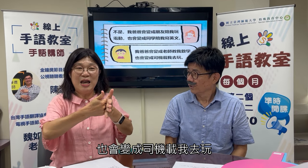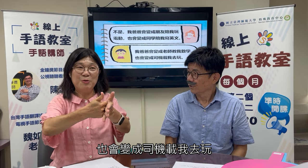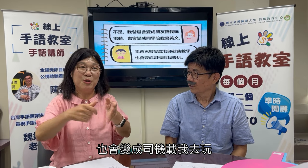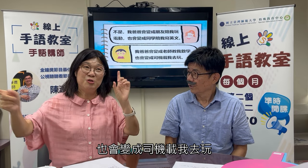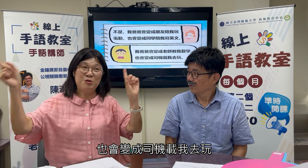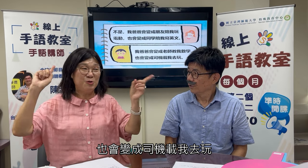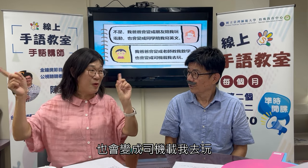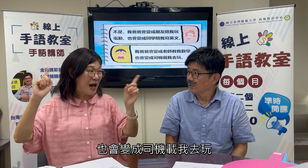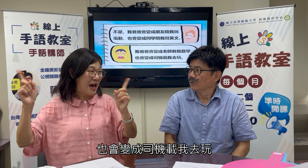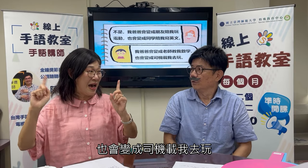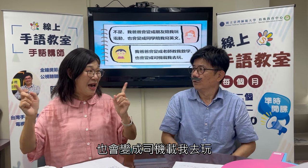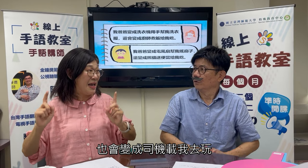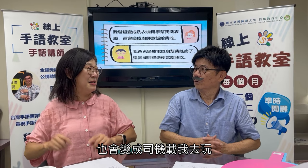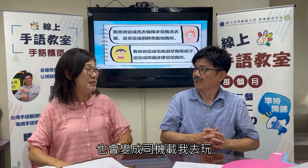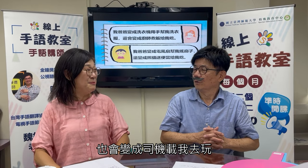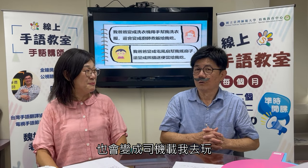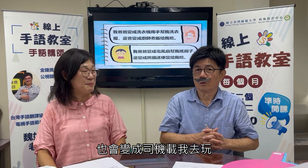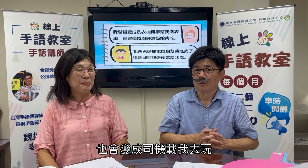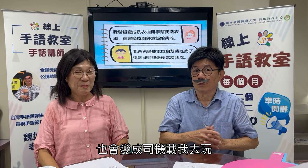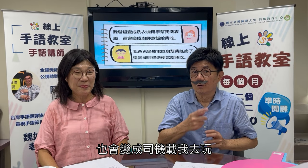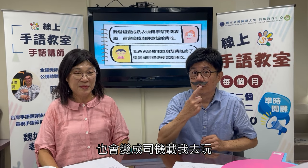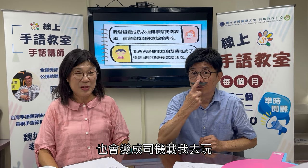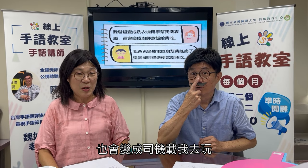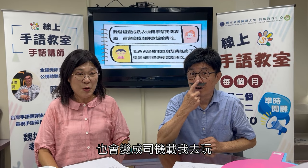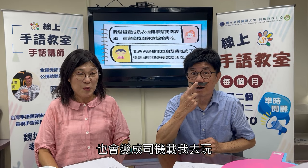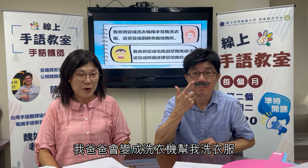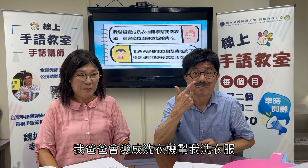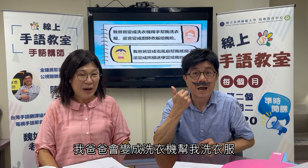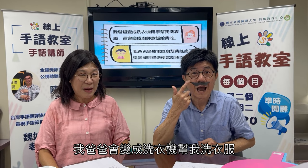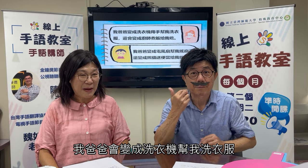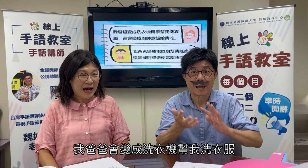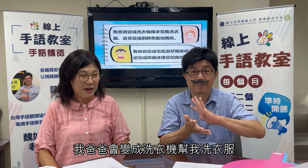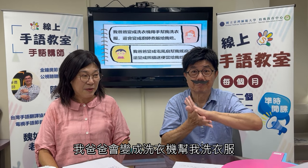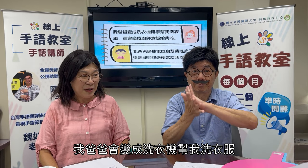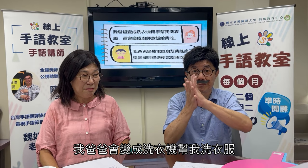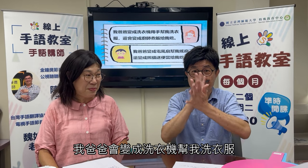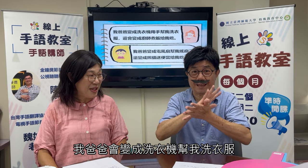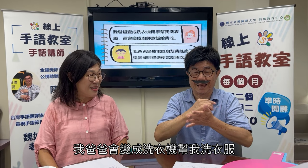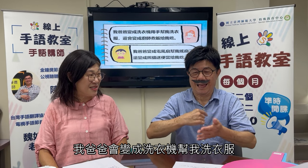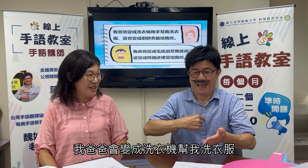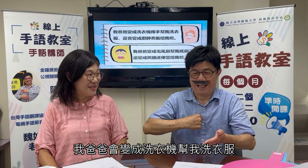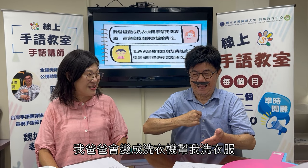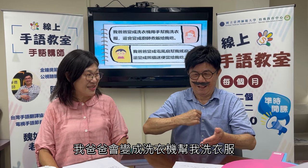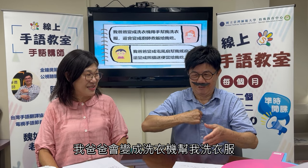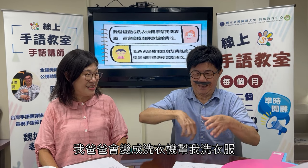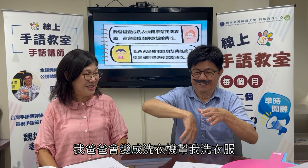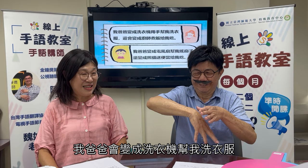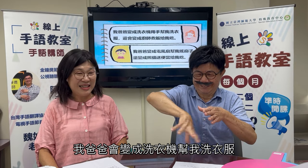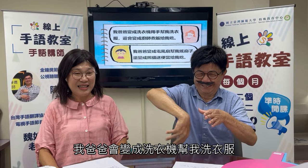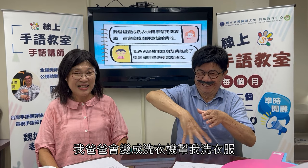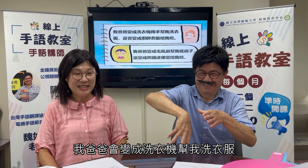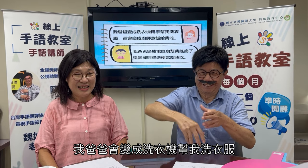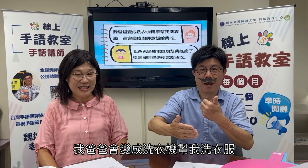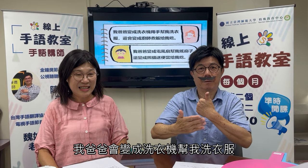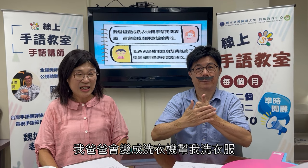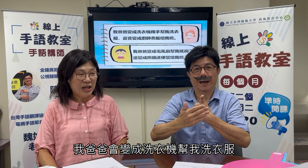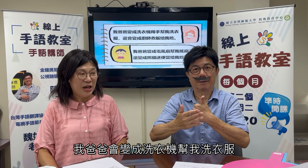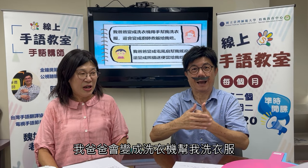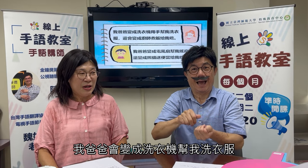我去玩。我爸爸会变成洗衣机